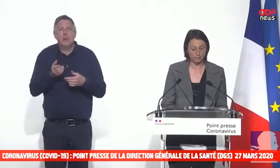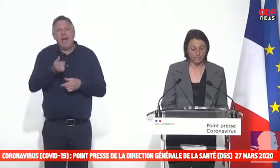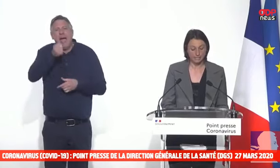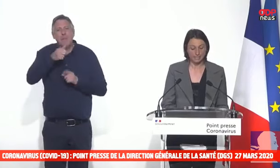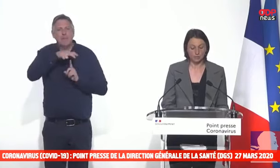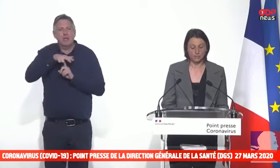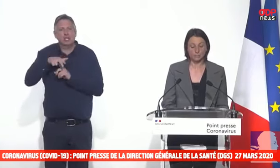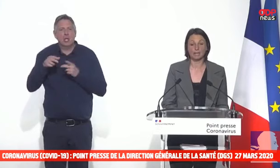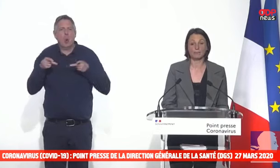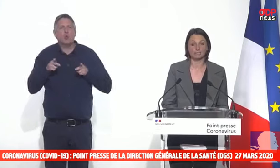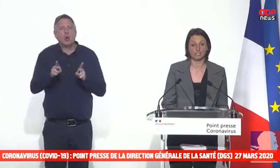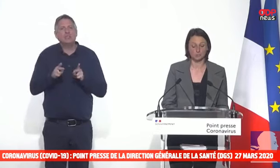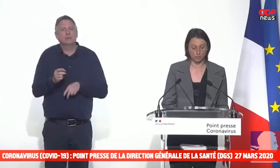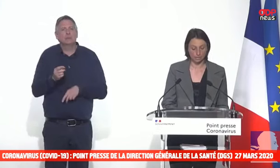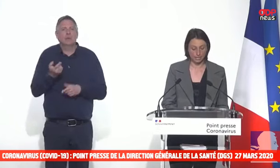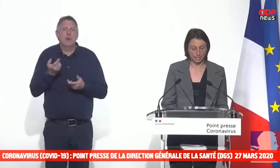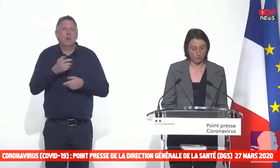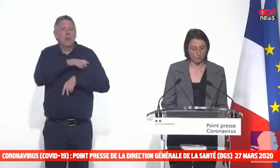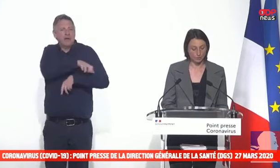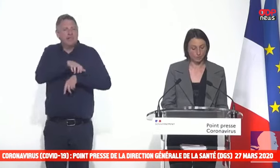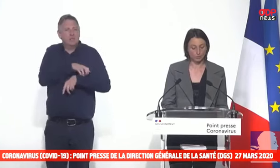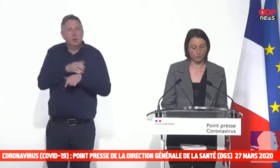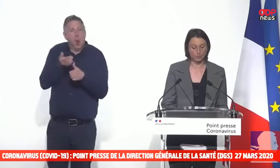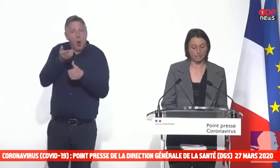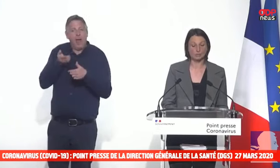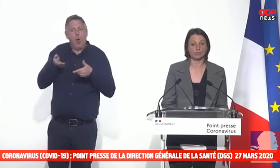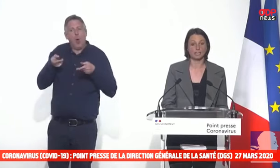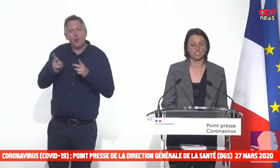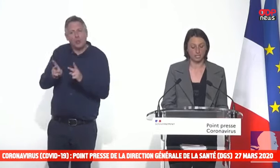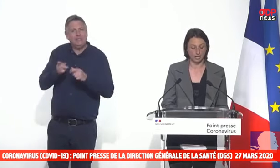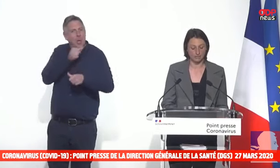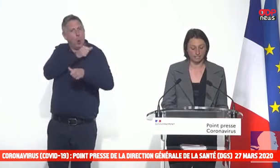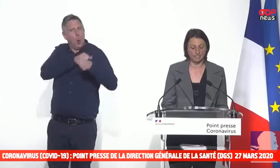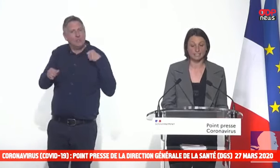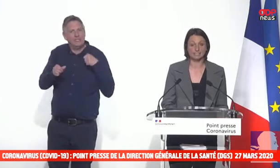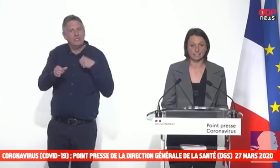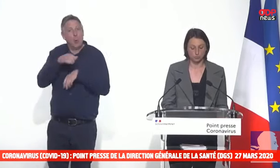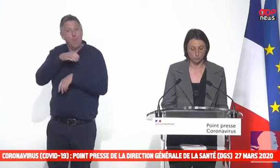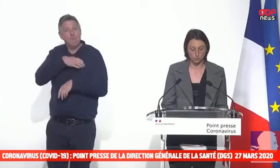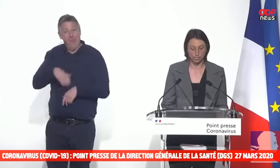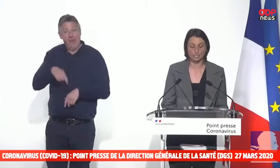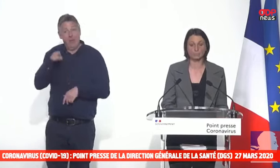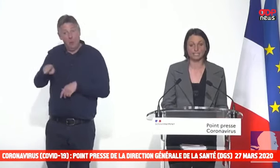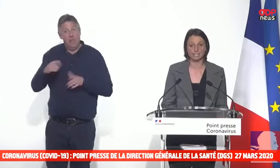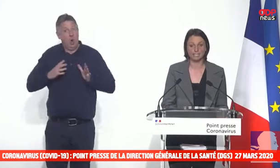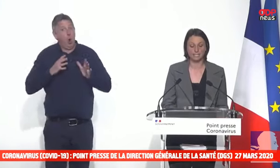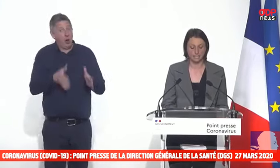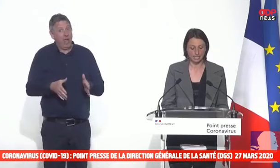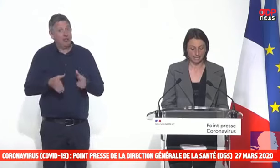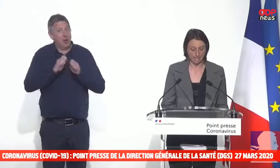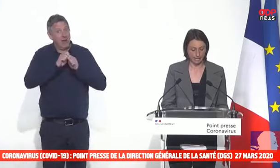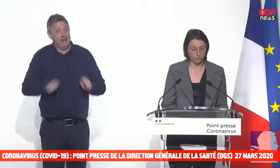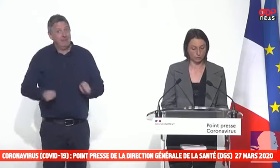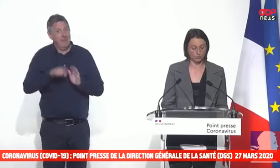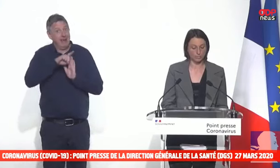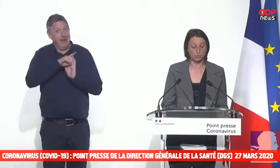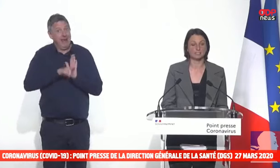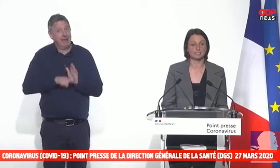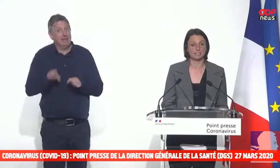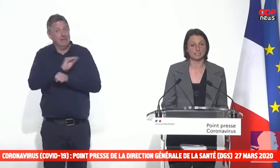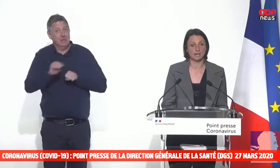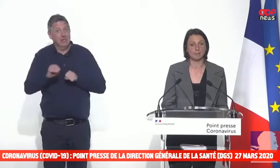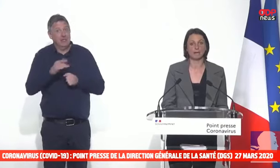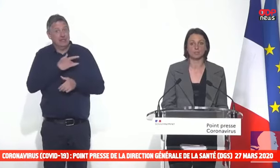marché n'est accordée par la préfecture qu'à la condition que le maire s'engage à faire très strictement respecter les règles de